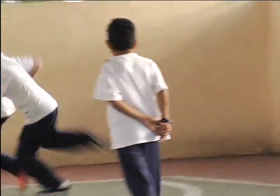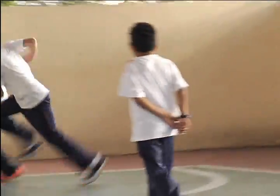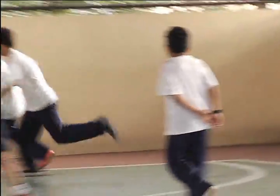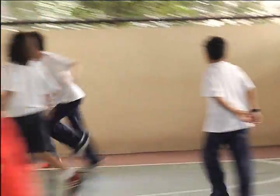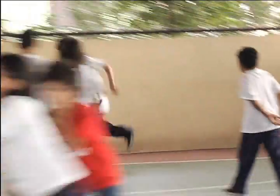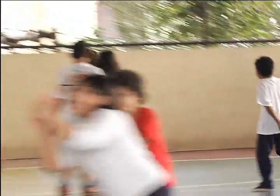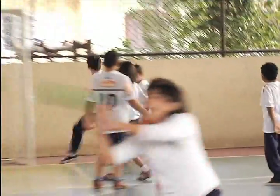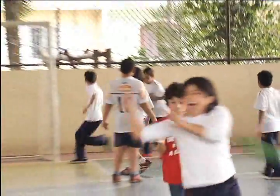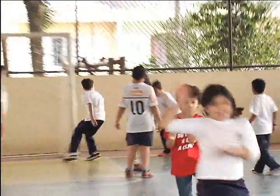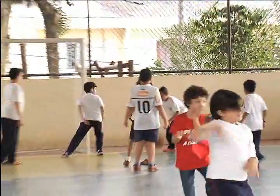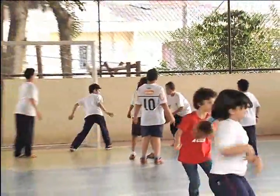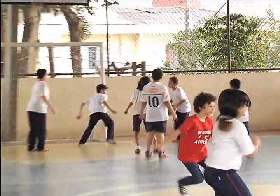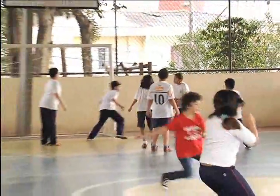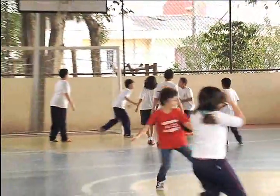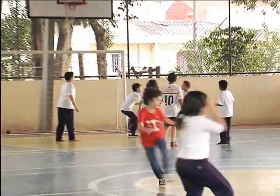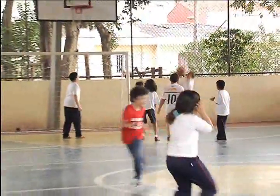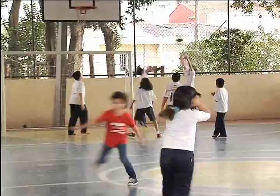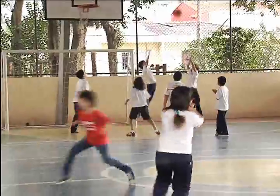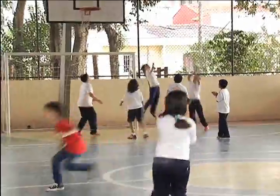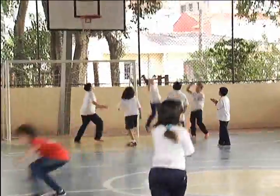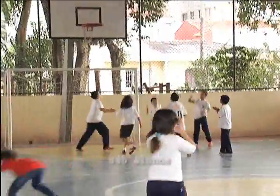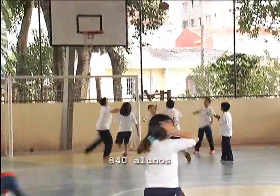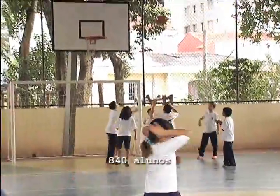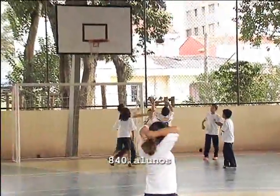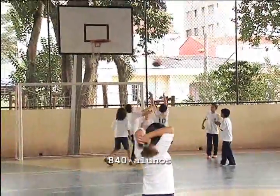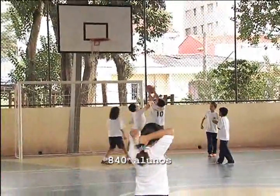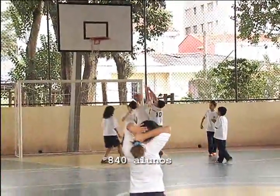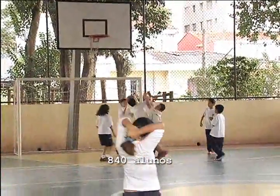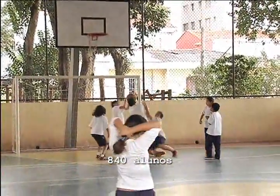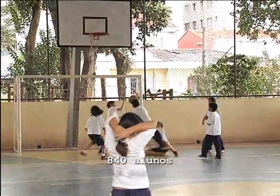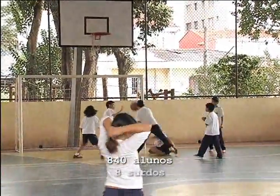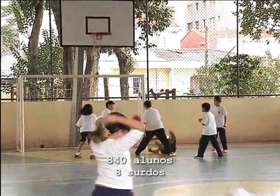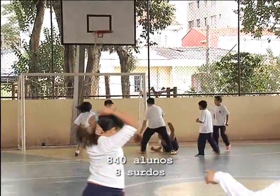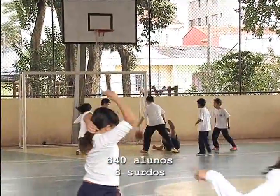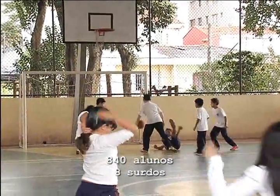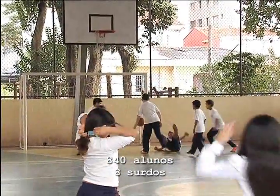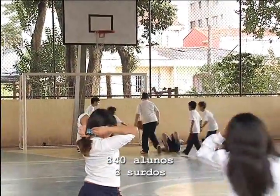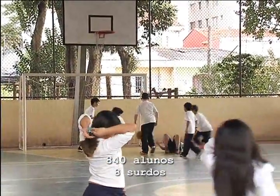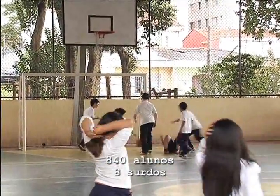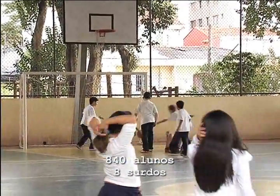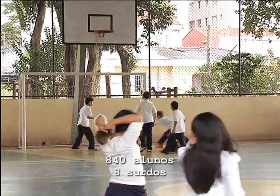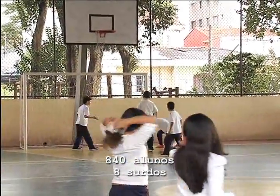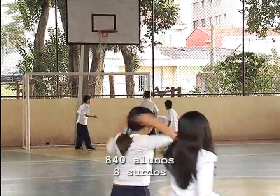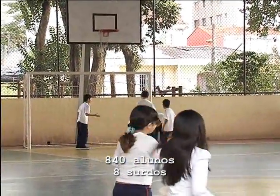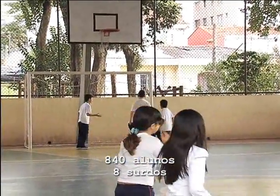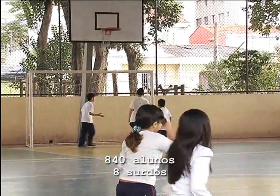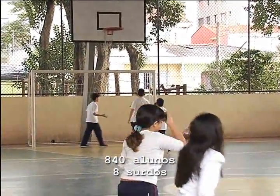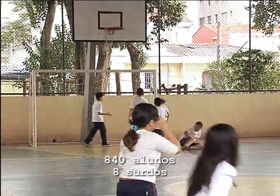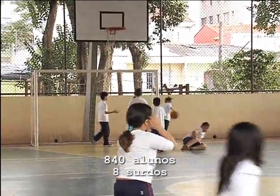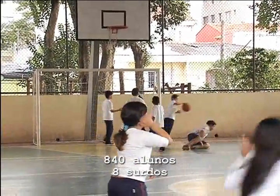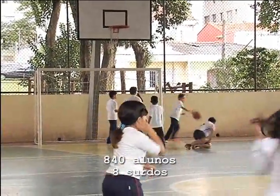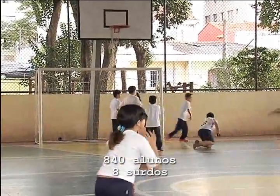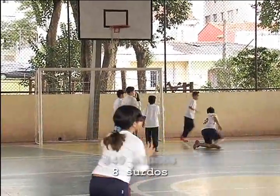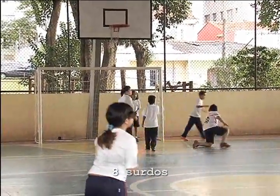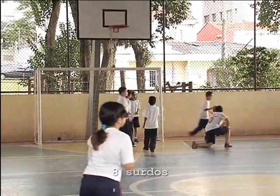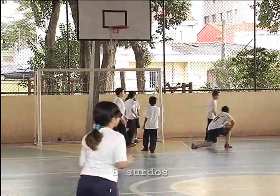surdo. Nesta escola polo, há 840 estudantes, 8 deles com deficiência auditiva. O